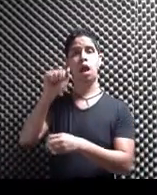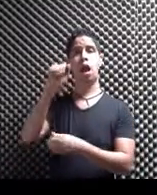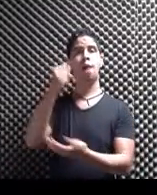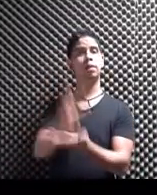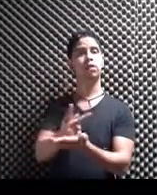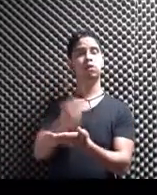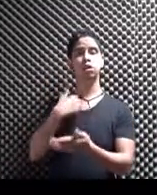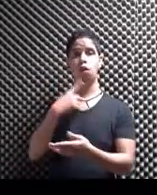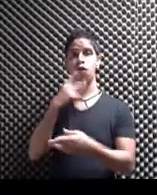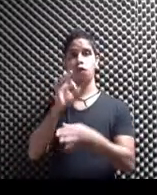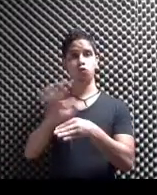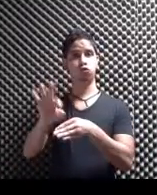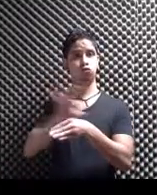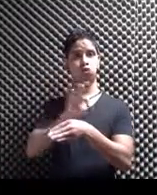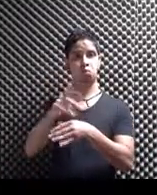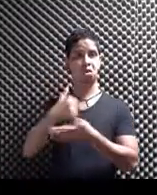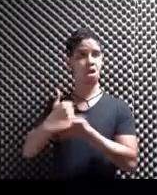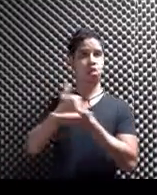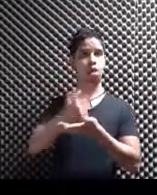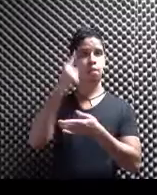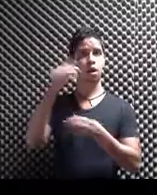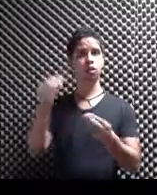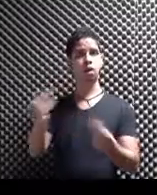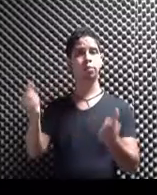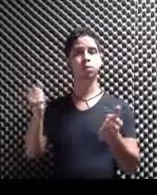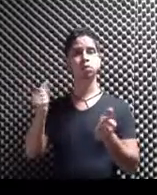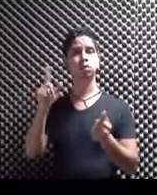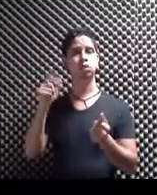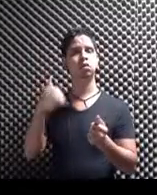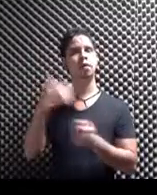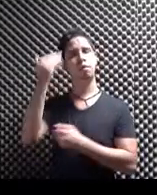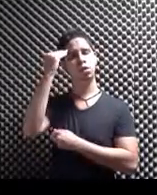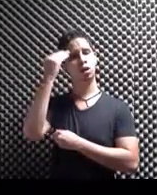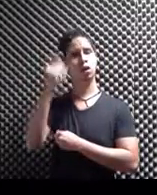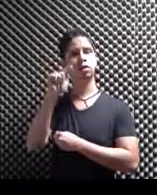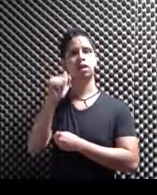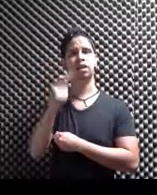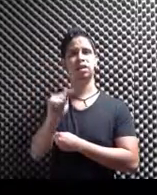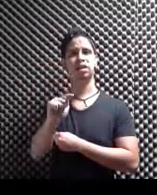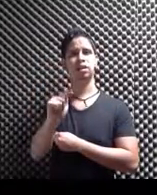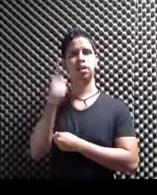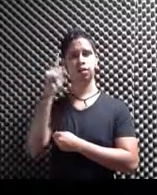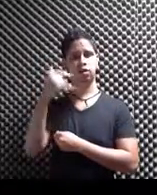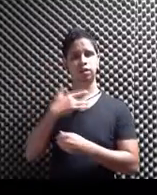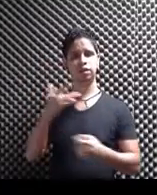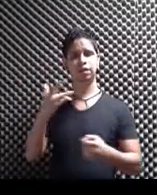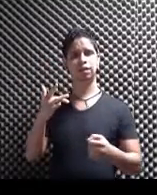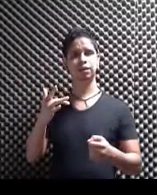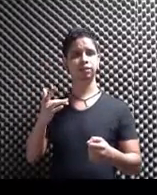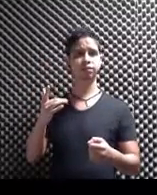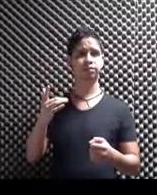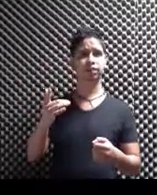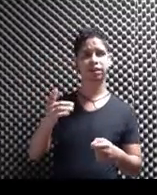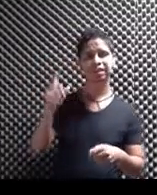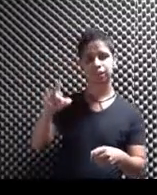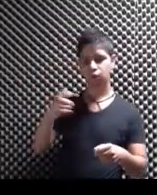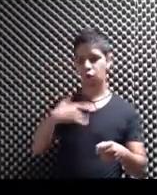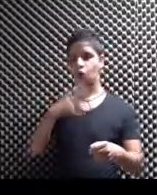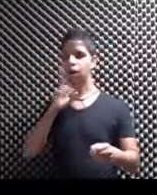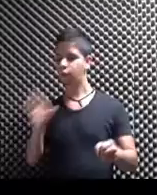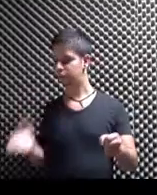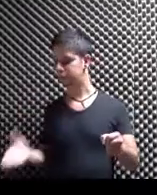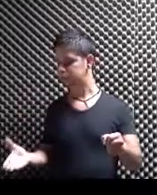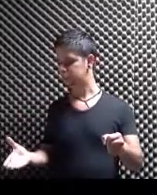pueden ayudar porque sabemos que recibimos ese mensaje de texto y necesitamos contestar, sentimos que necesitamos